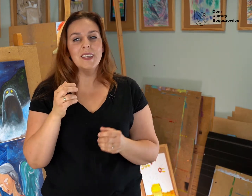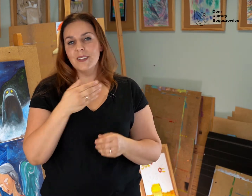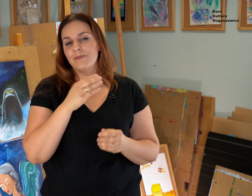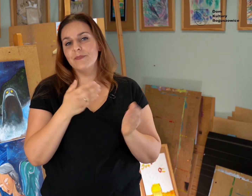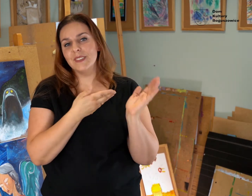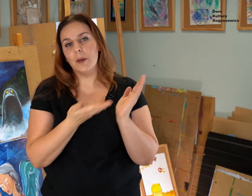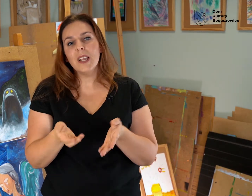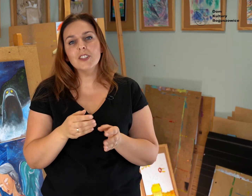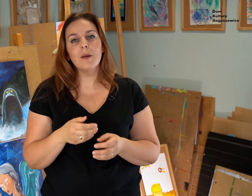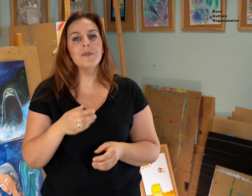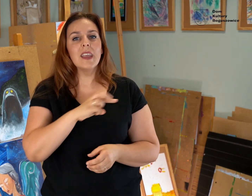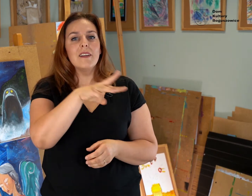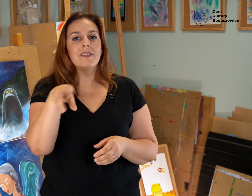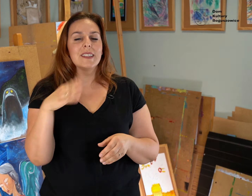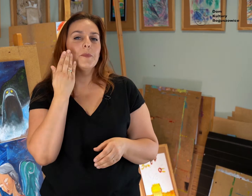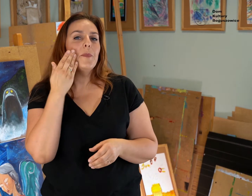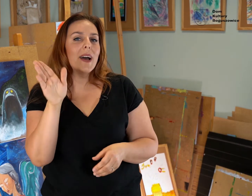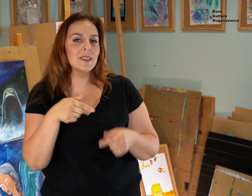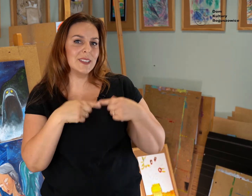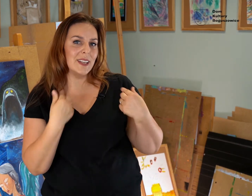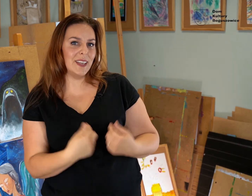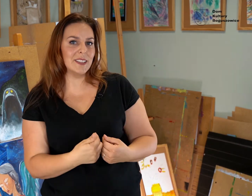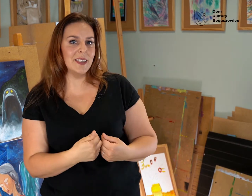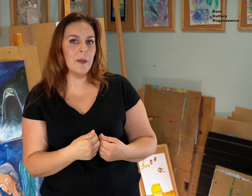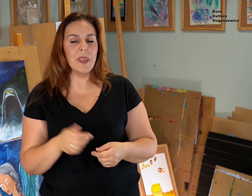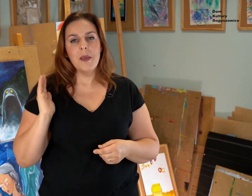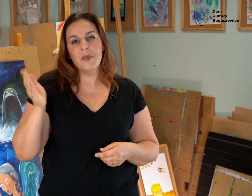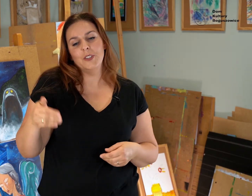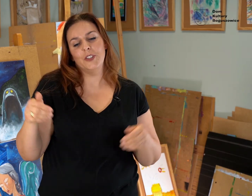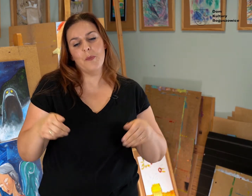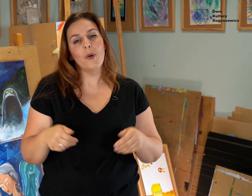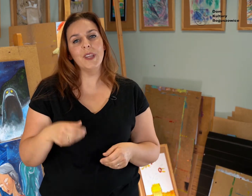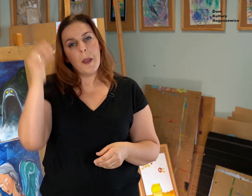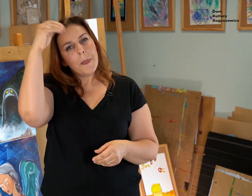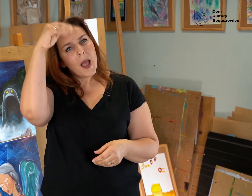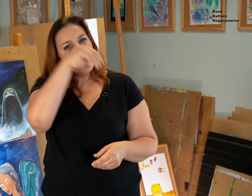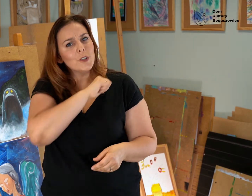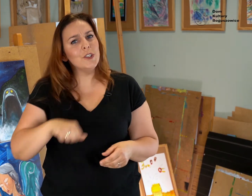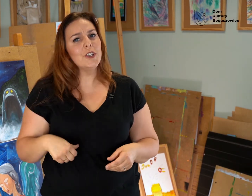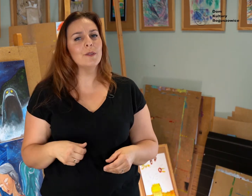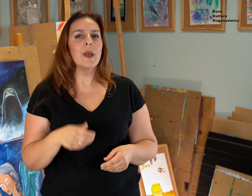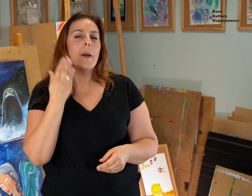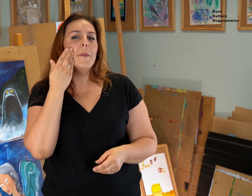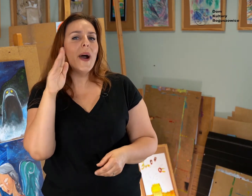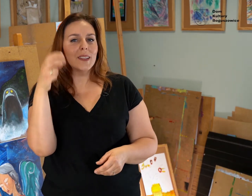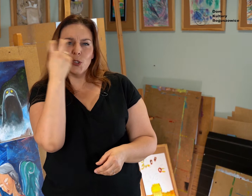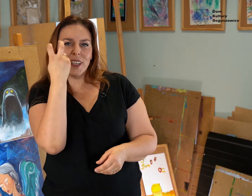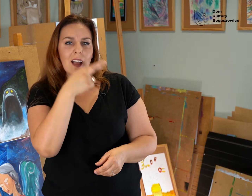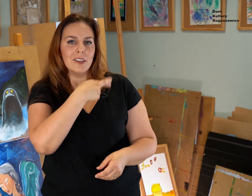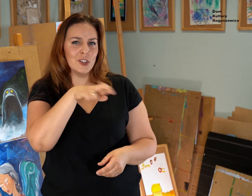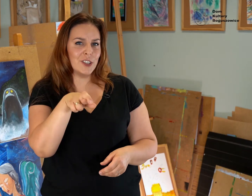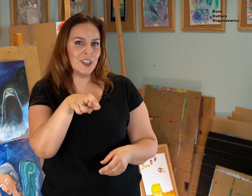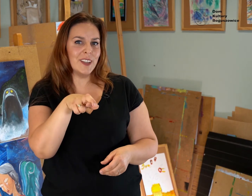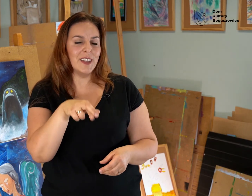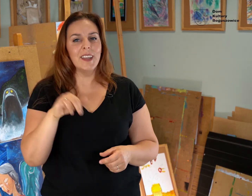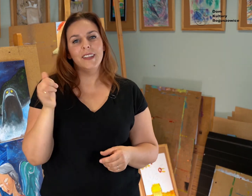i zapraszam Was bardzo serdecznie. Będziecie mogli nauczyć się bardzo